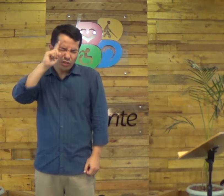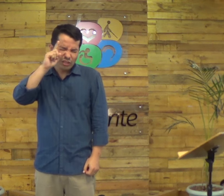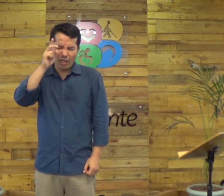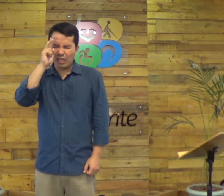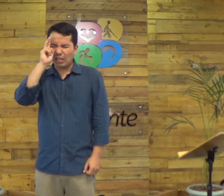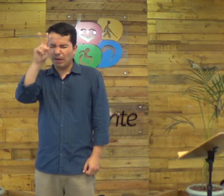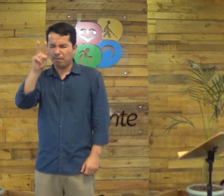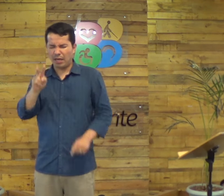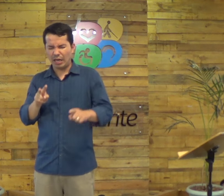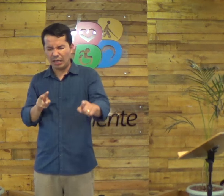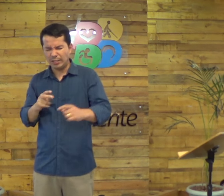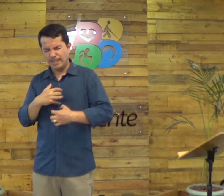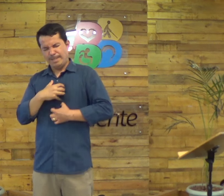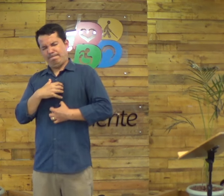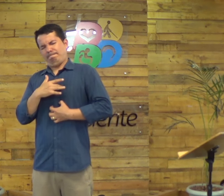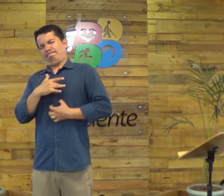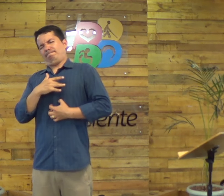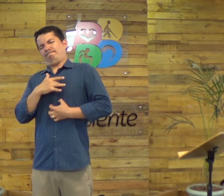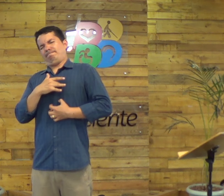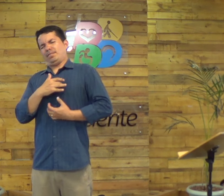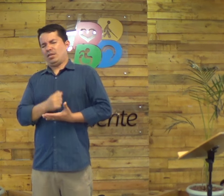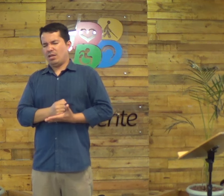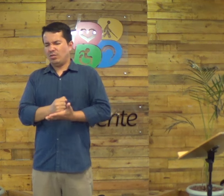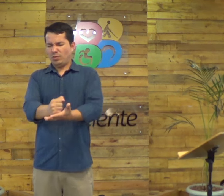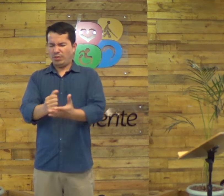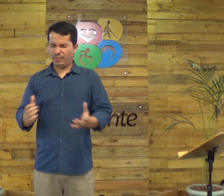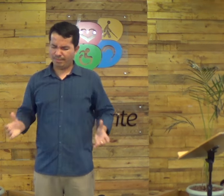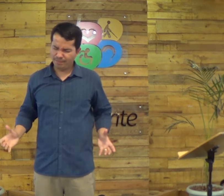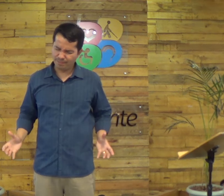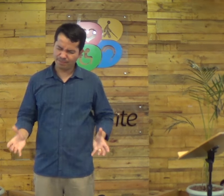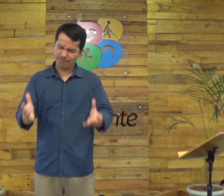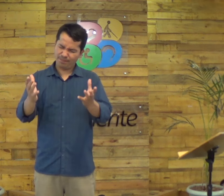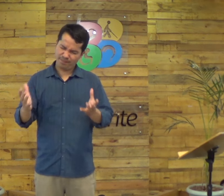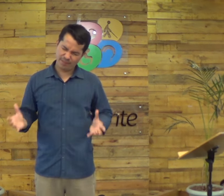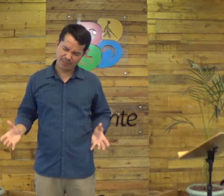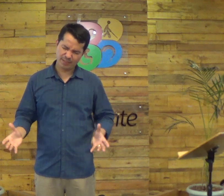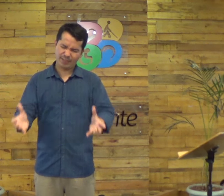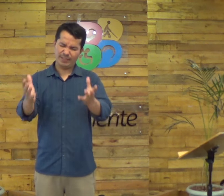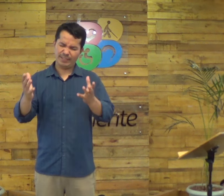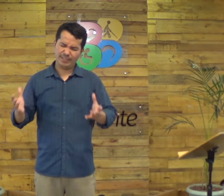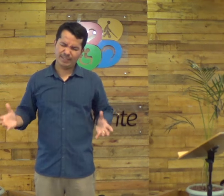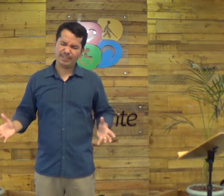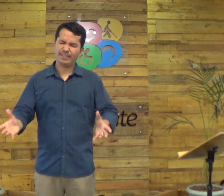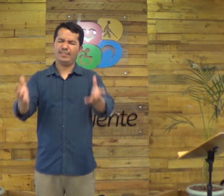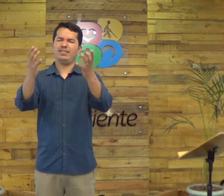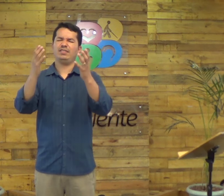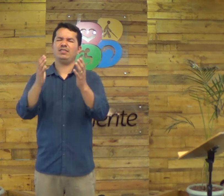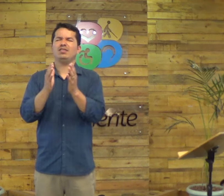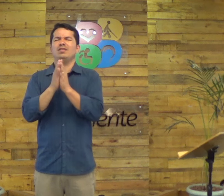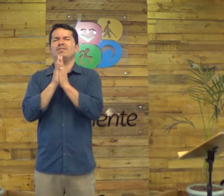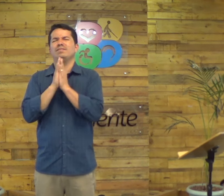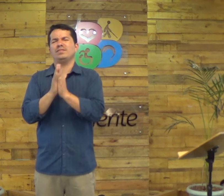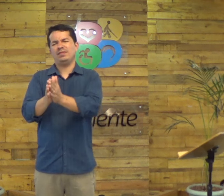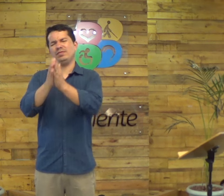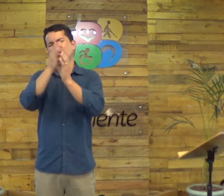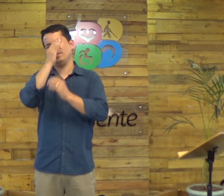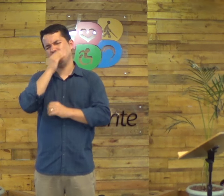todos os dias, que nós possamos nos lembrar, da vida de Barnabé, Senhor, e possamos encorajar as pessoas,